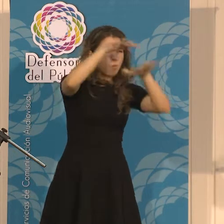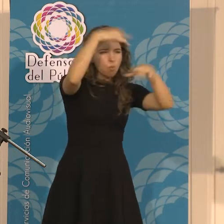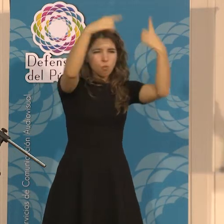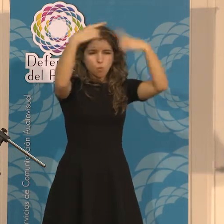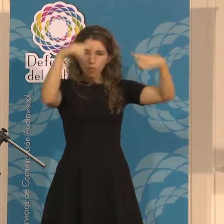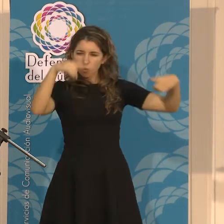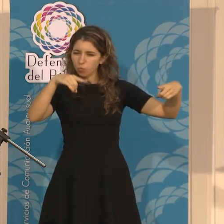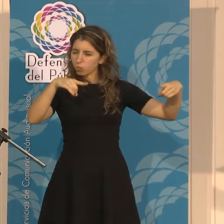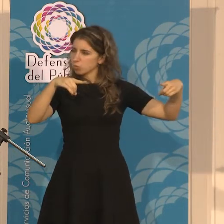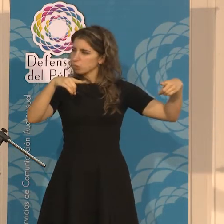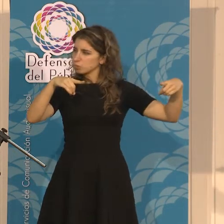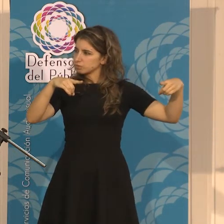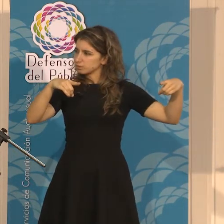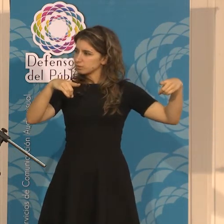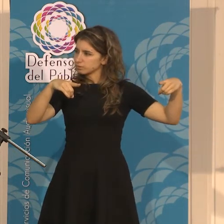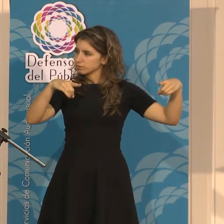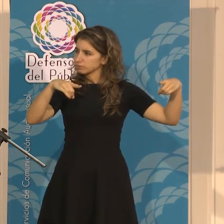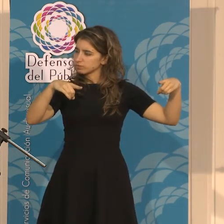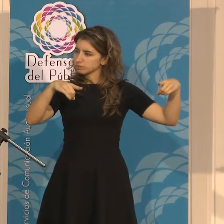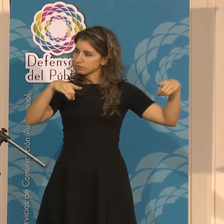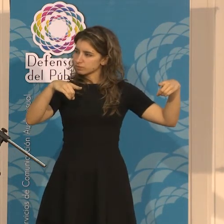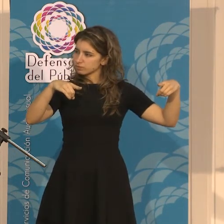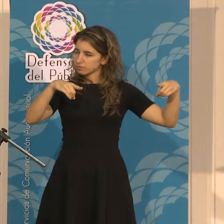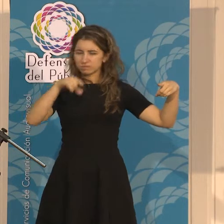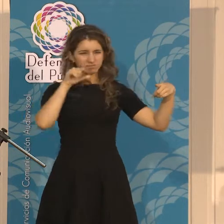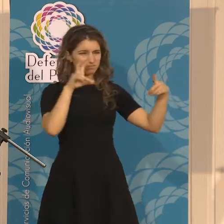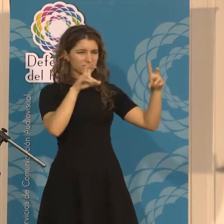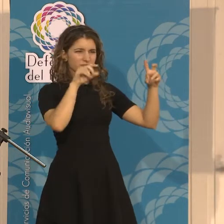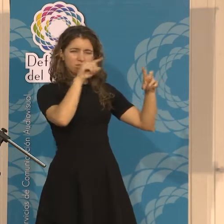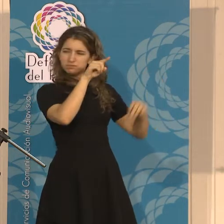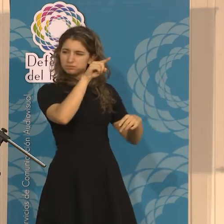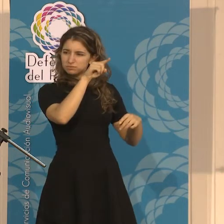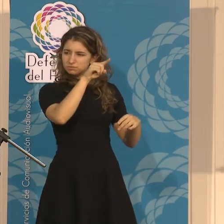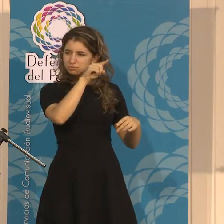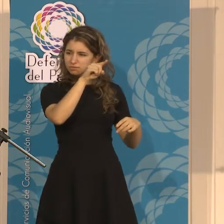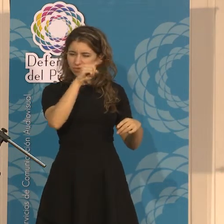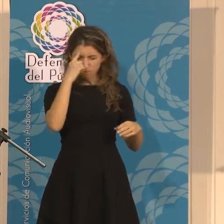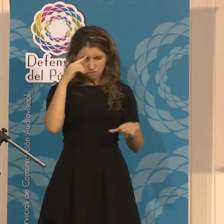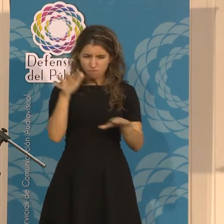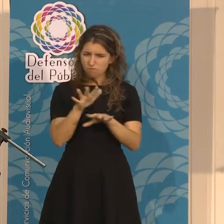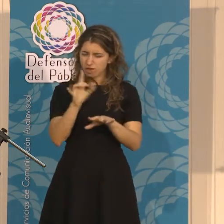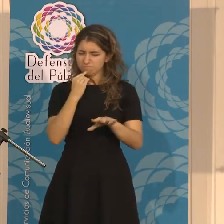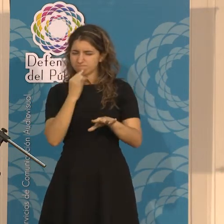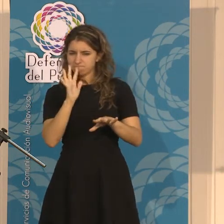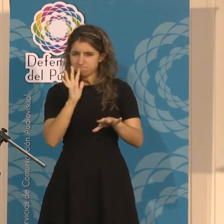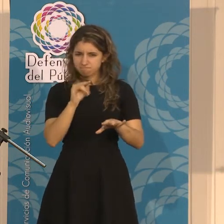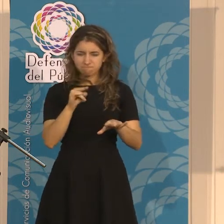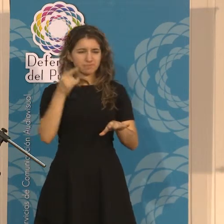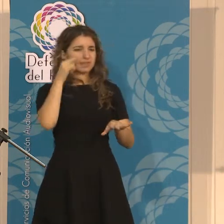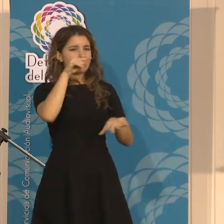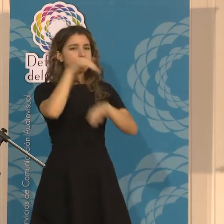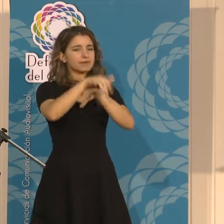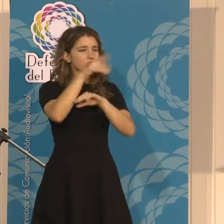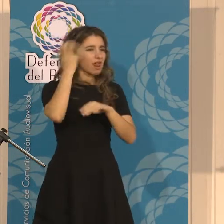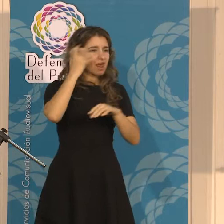la vez partidizada con esto último quiero decir sin temor a equivocaciones que la gran mayoría de las radios de emisiones